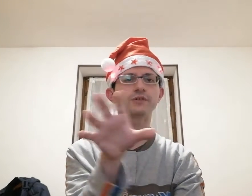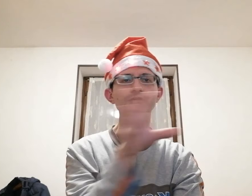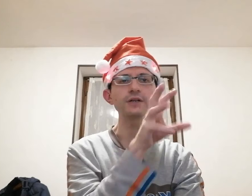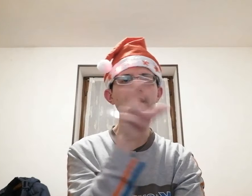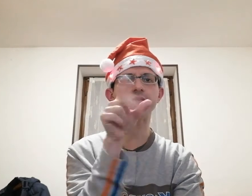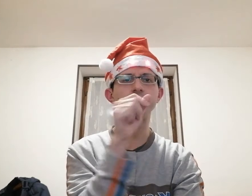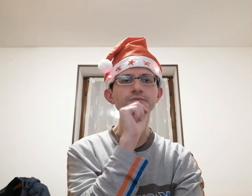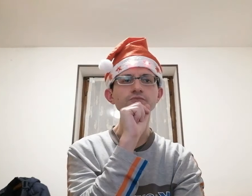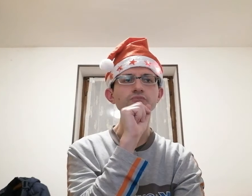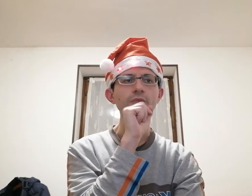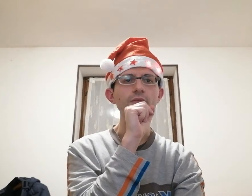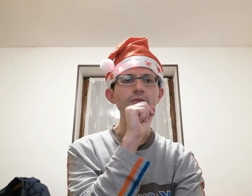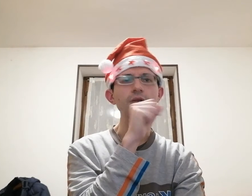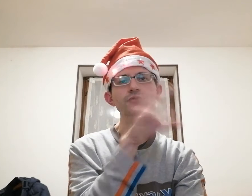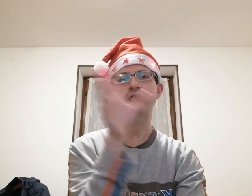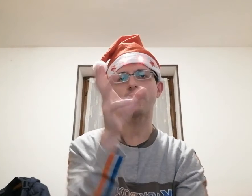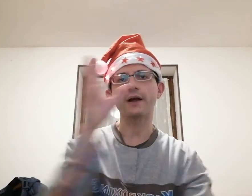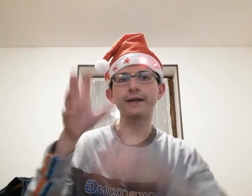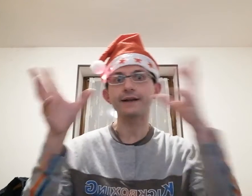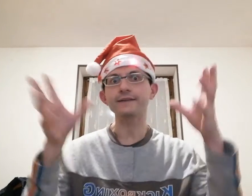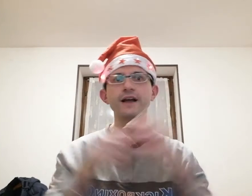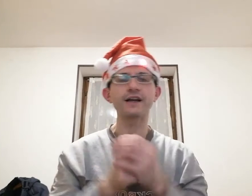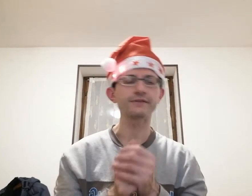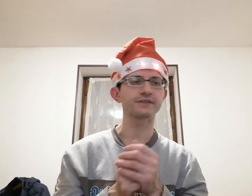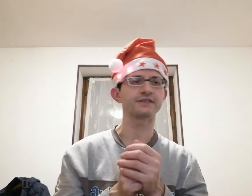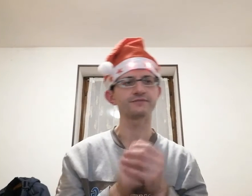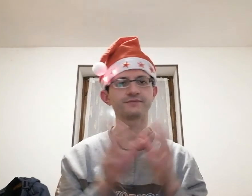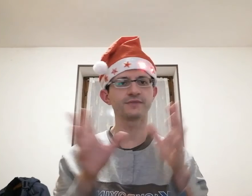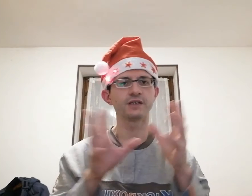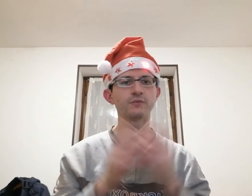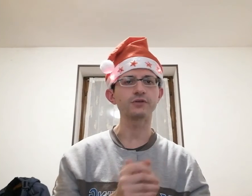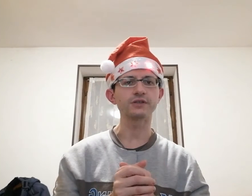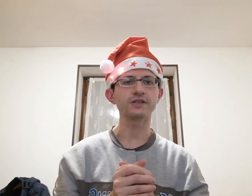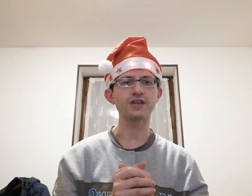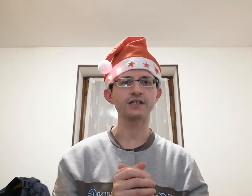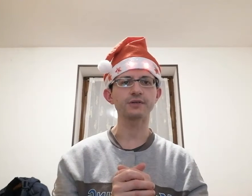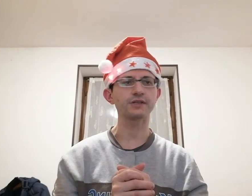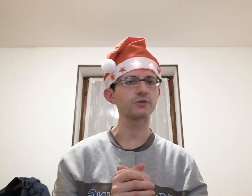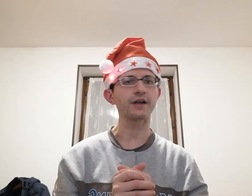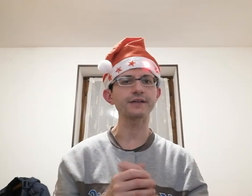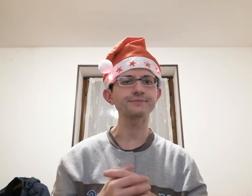l'ultimo dell'anno e così userò anche in altre live, molto interessante, particolare.